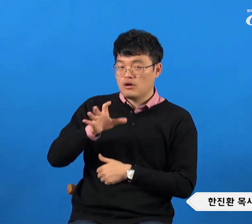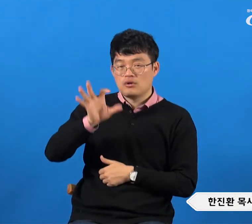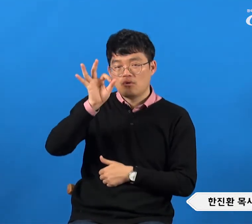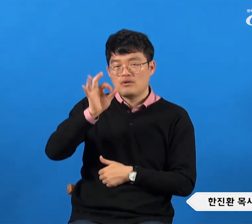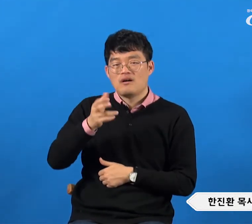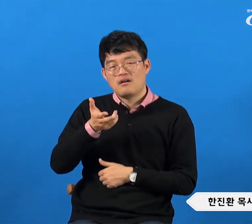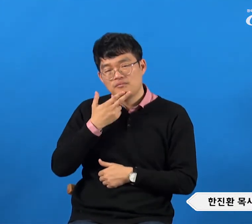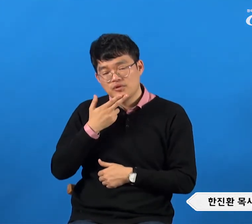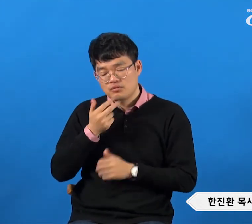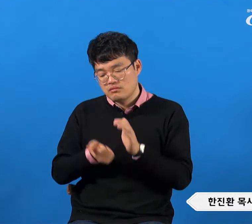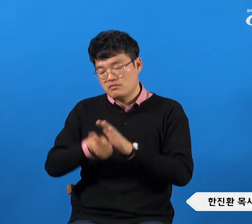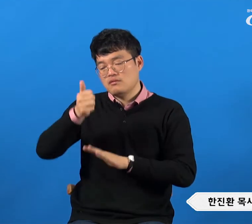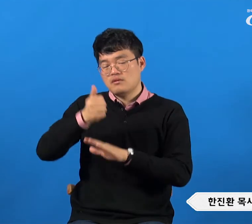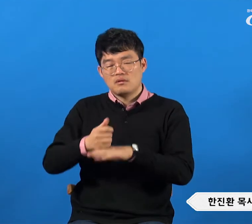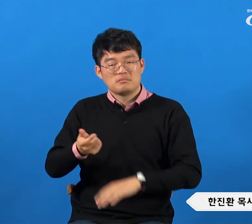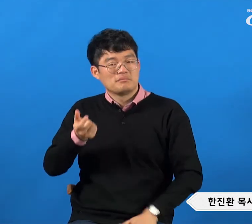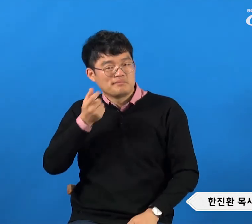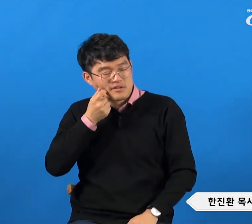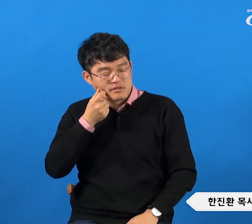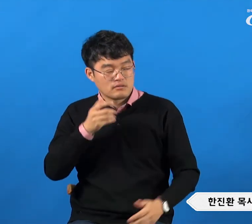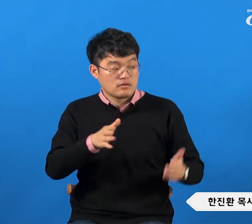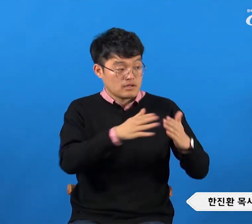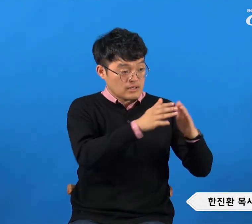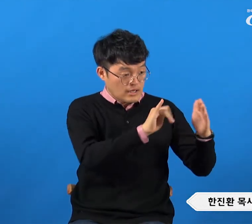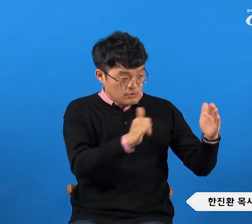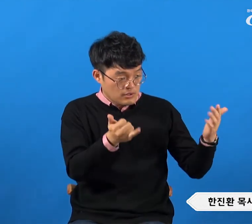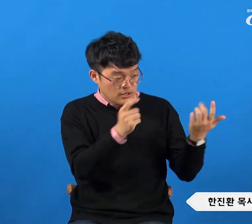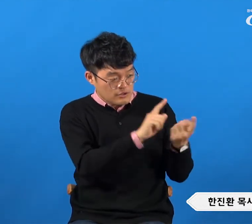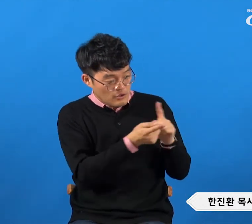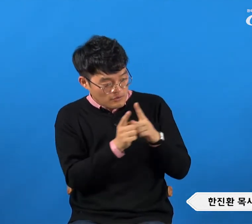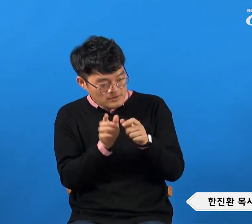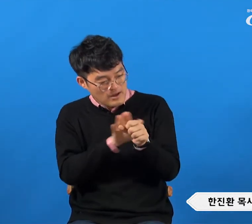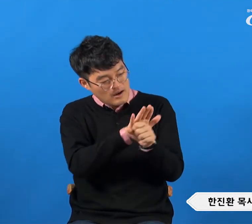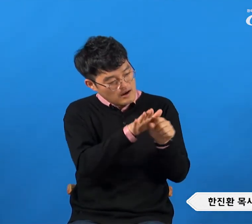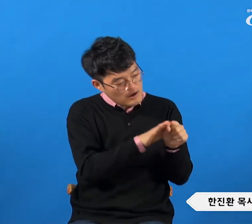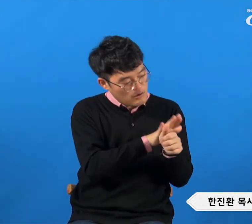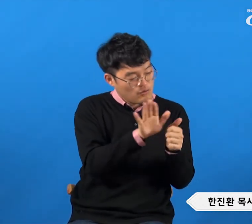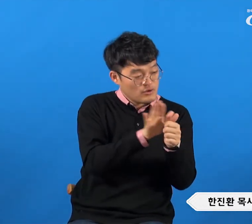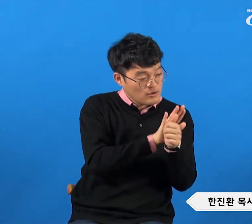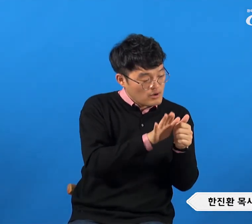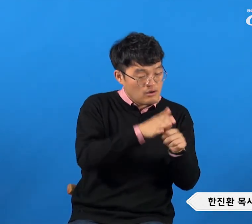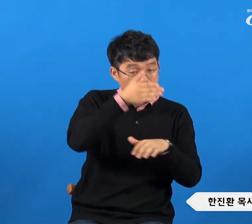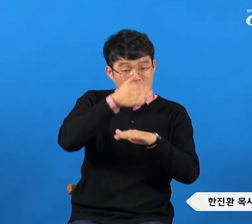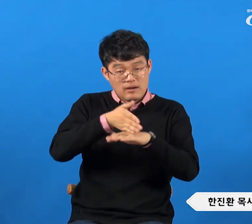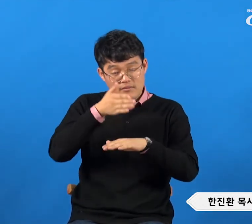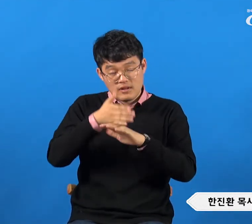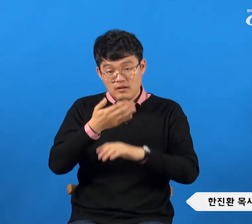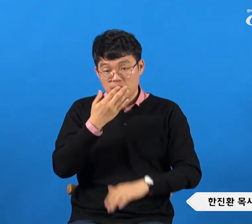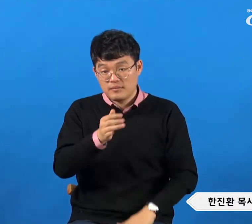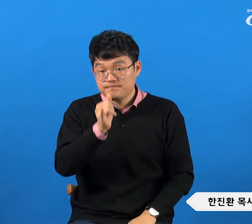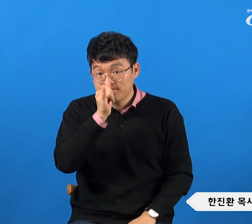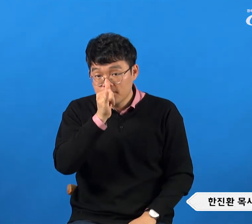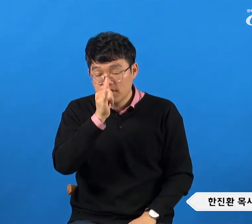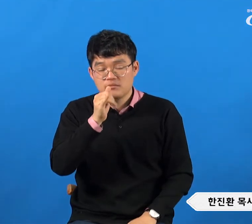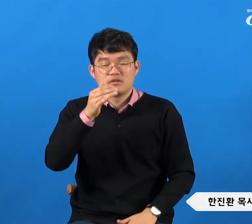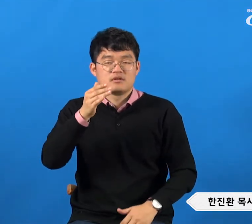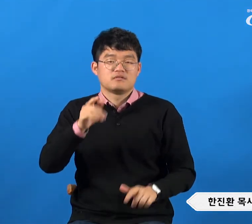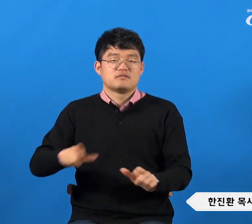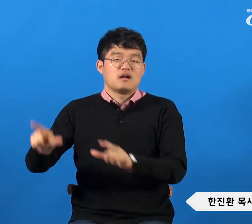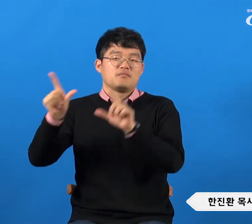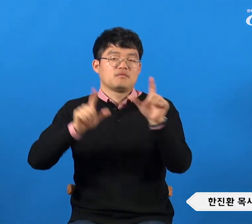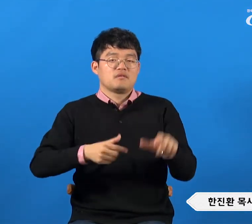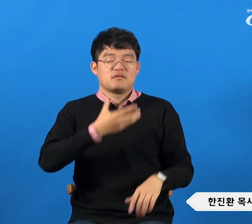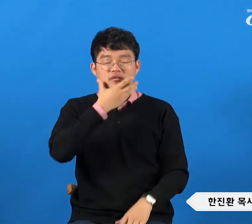없어도, 성공하지 못해도 가족 간에 서로 사랑하고 위로하고 감사할 수 있다면 그